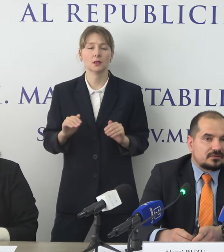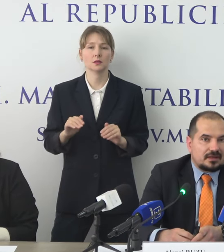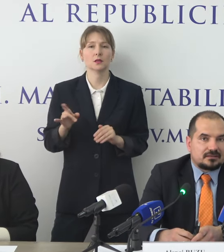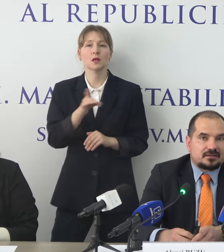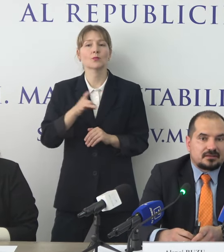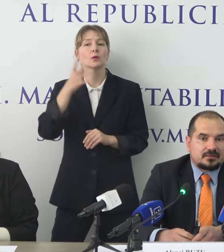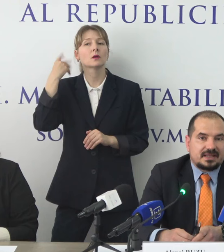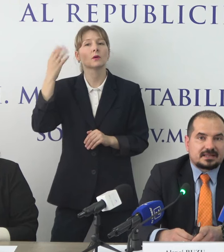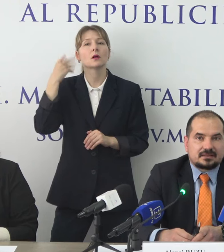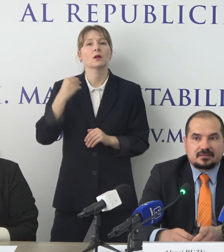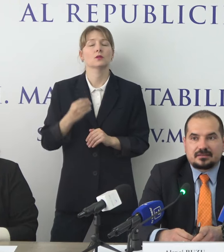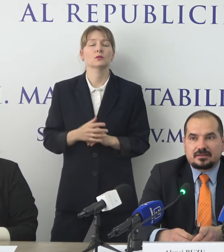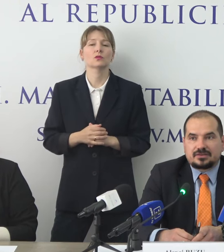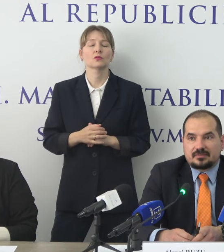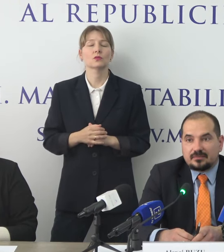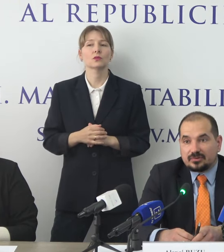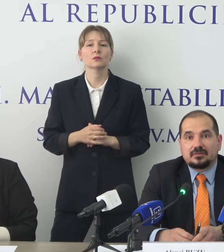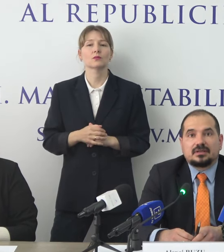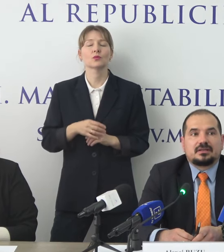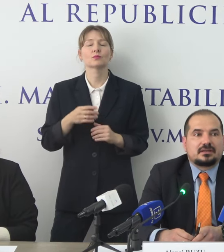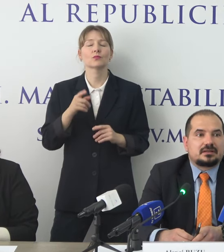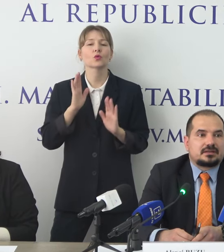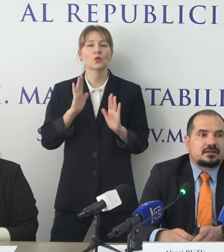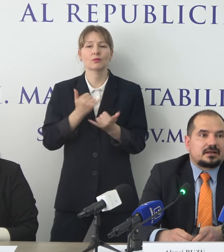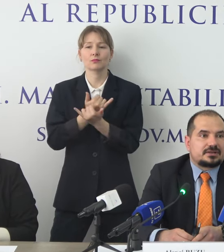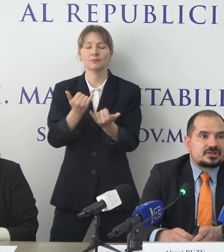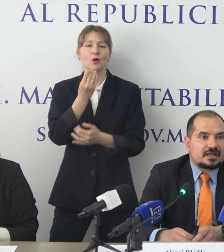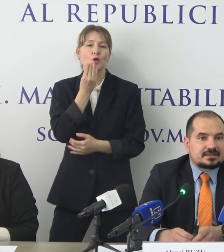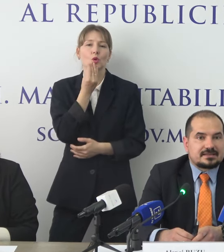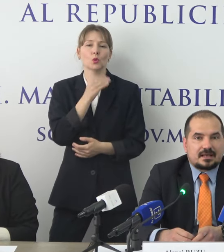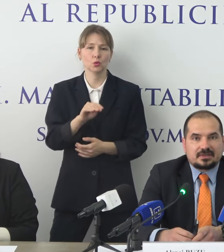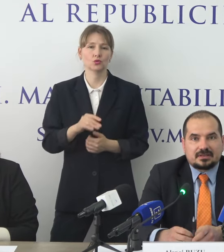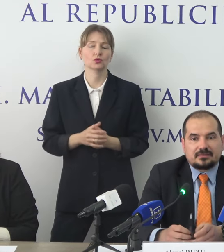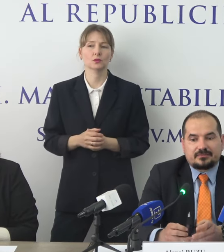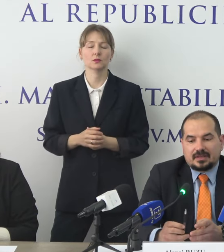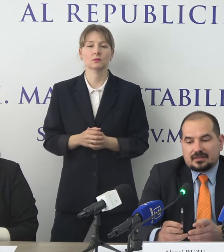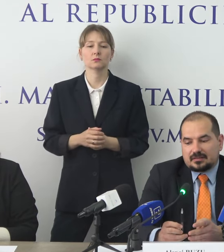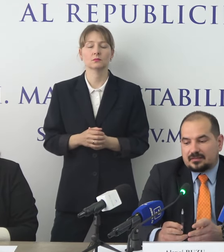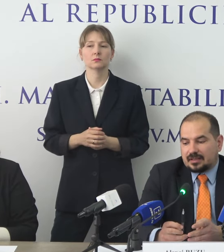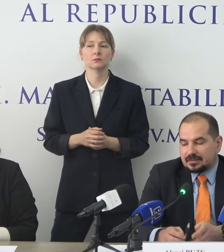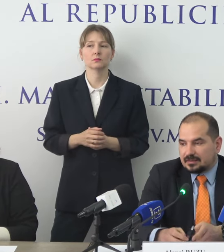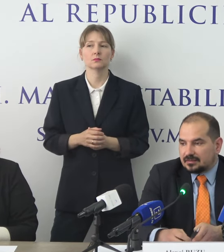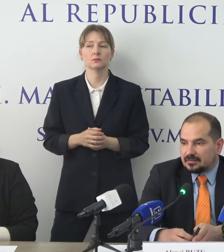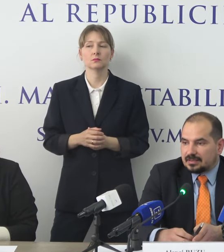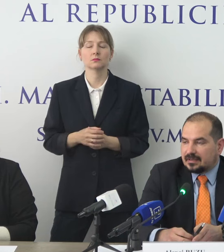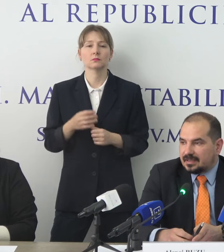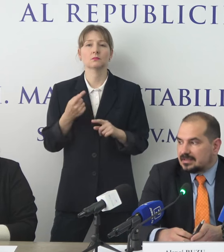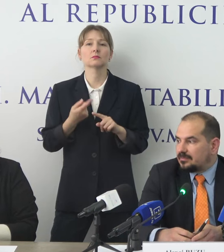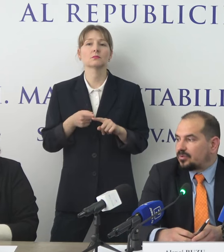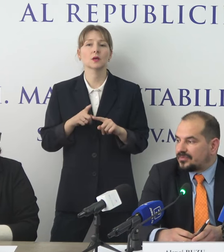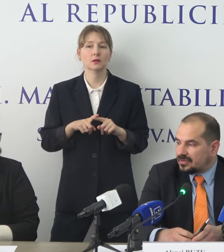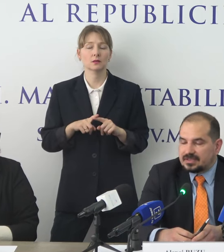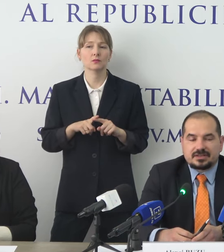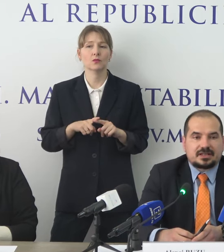Republicii Moldova merită cel mai bun și asta înseamnă atât